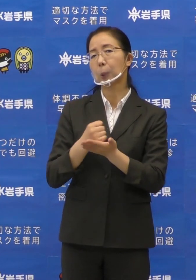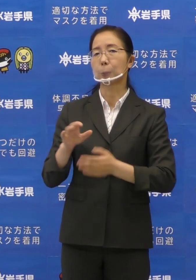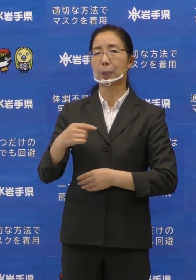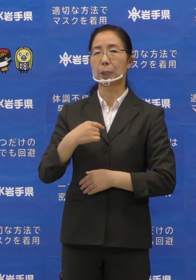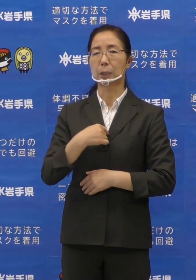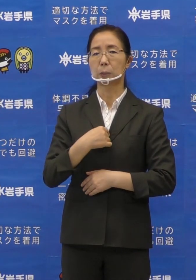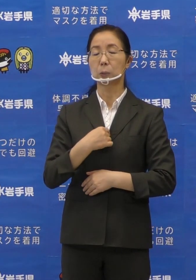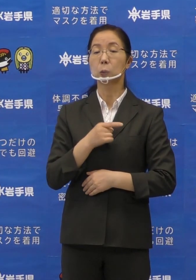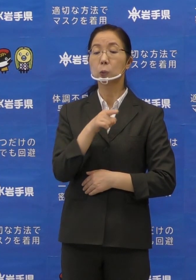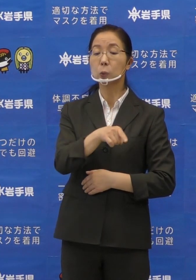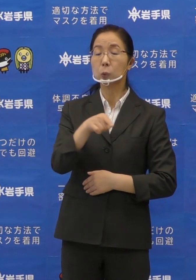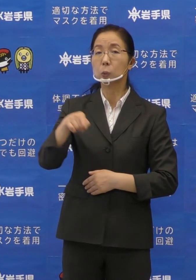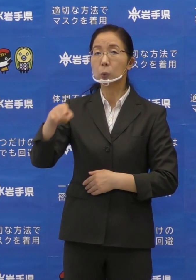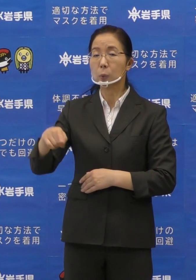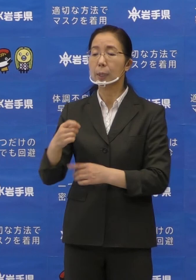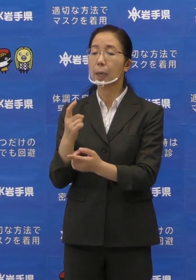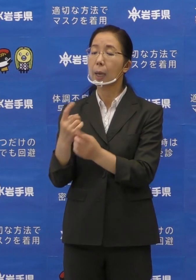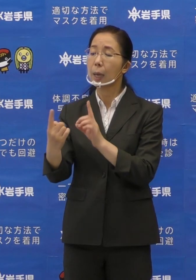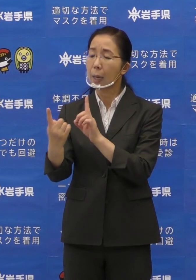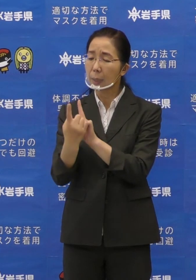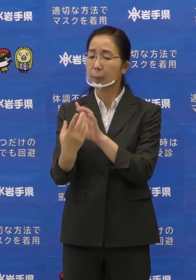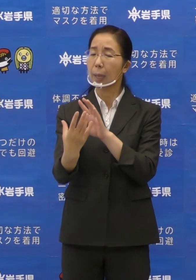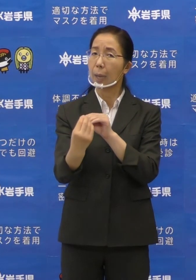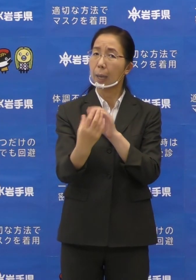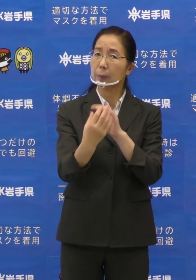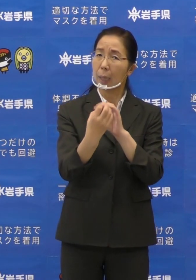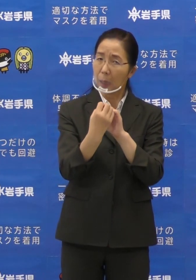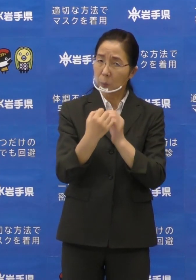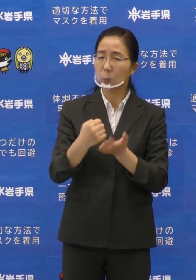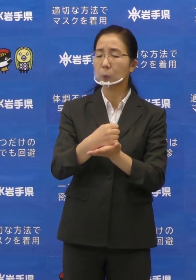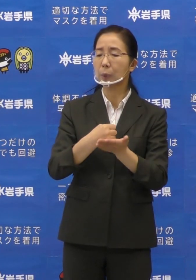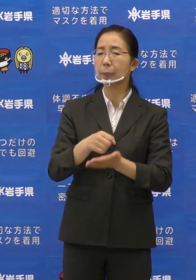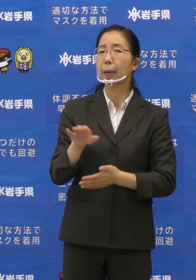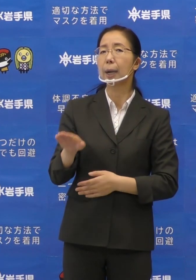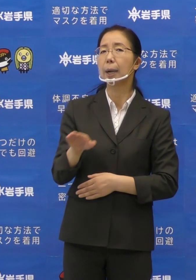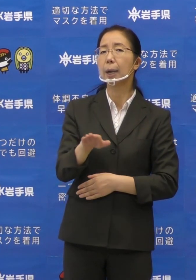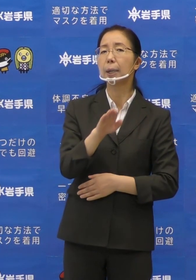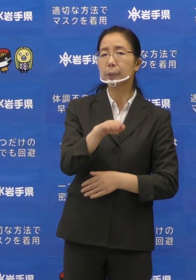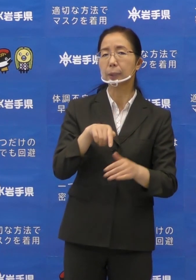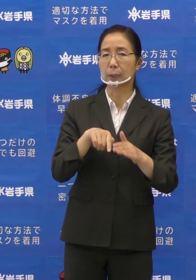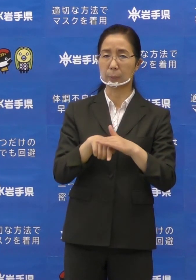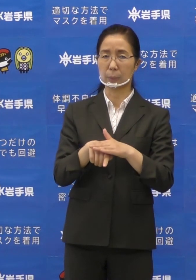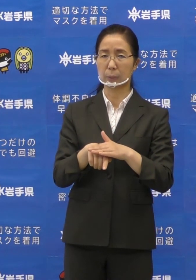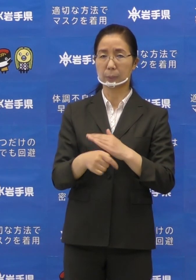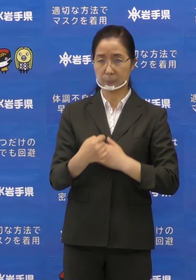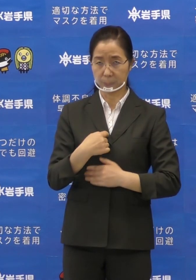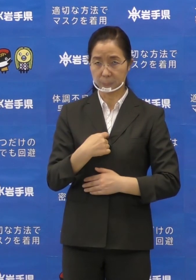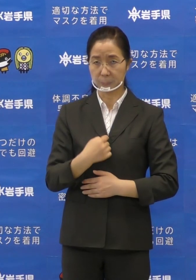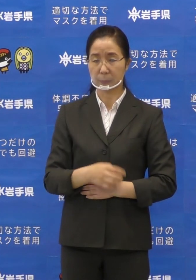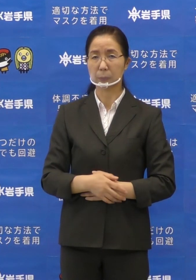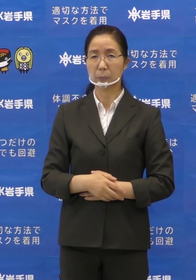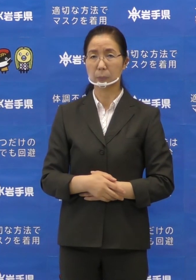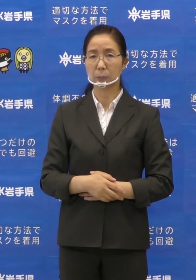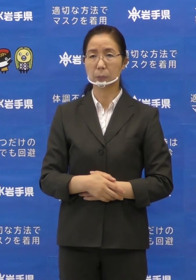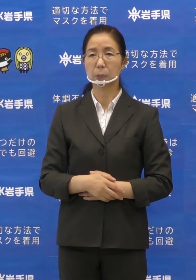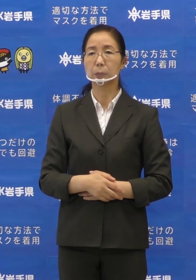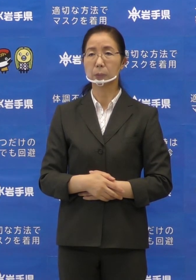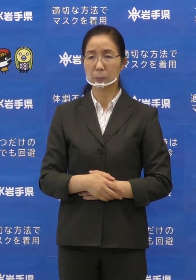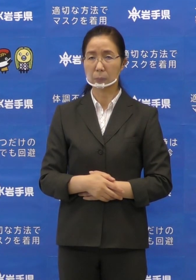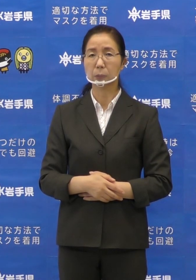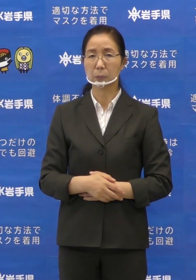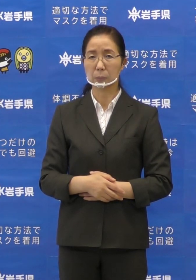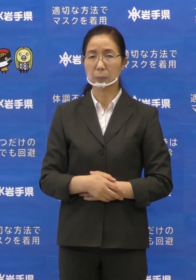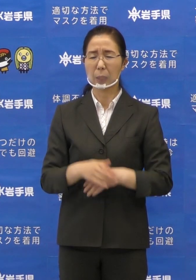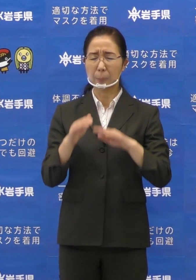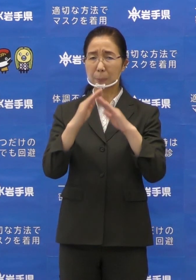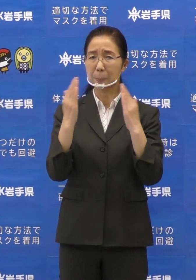をする機会があったということですね。 まあ、全くの政治経験がない